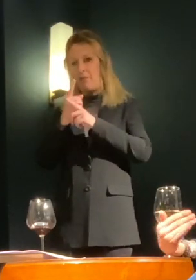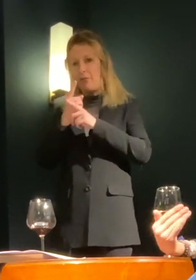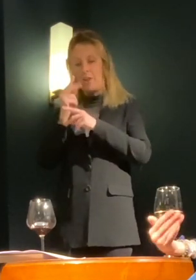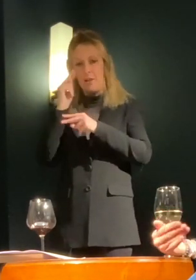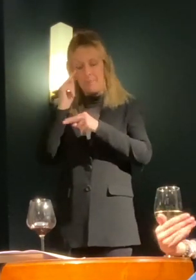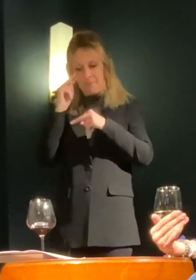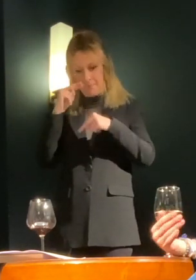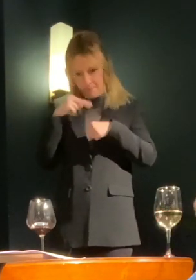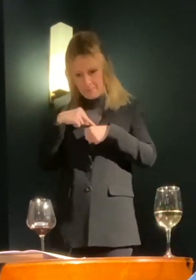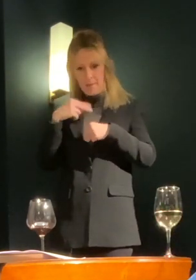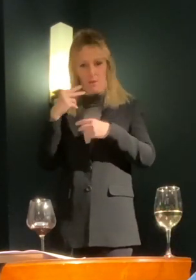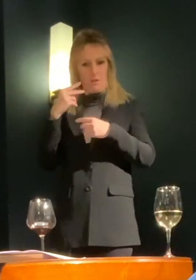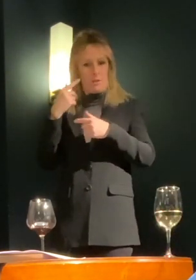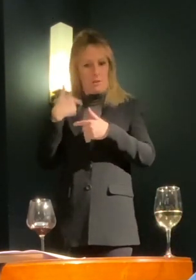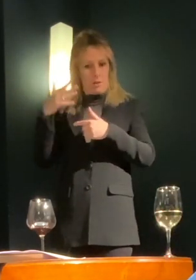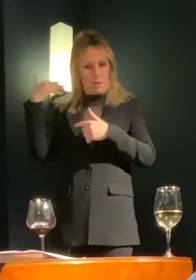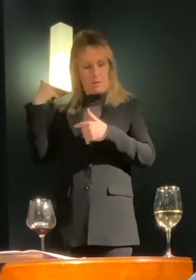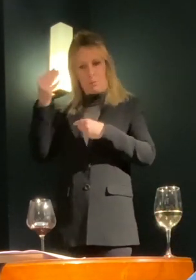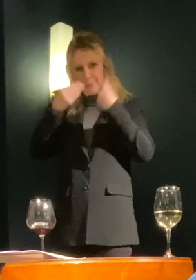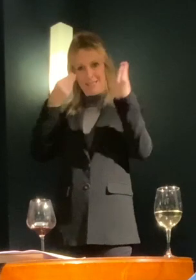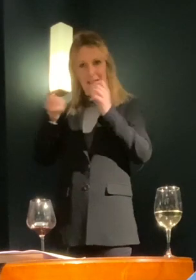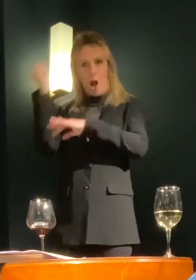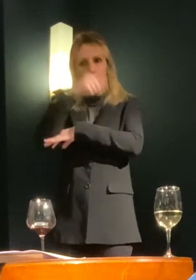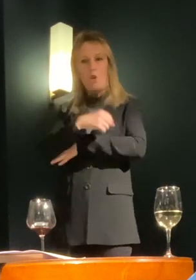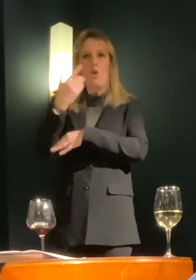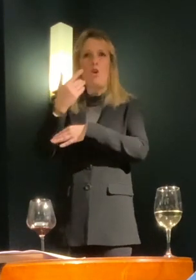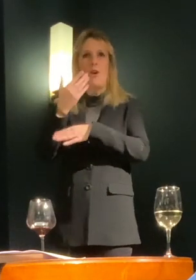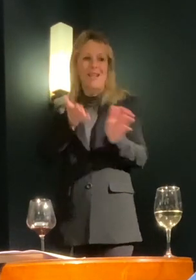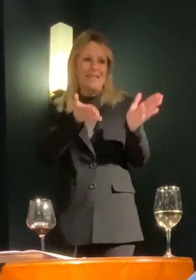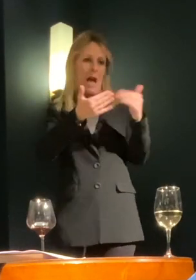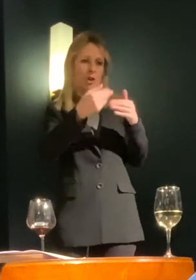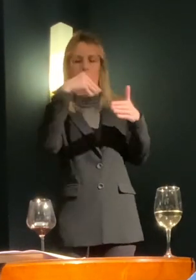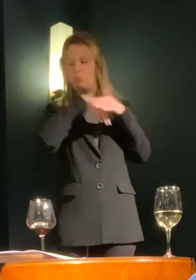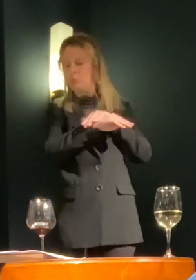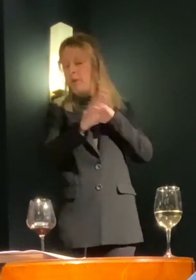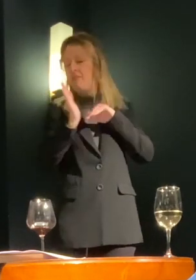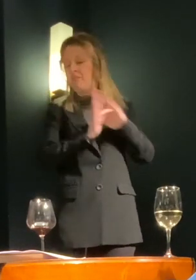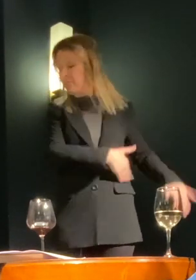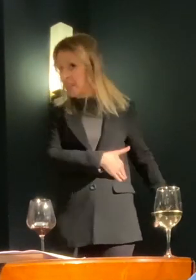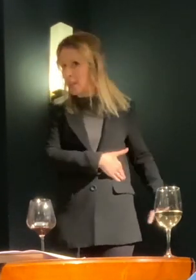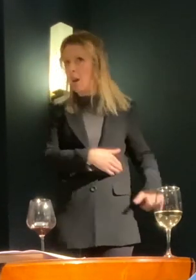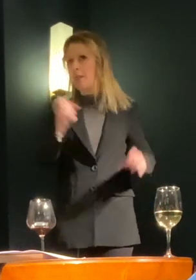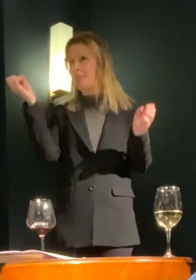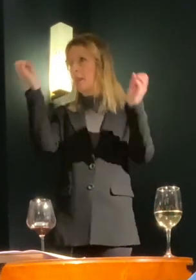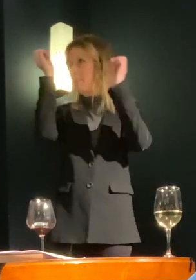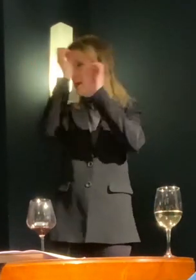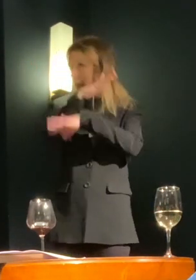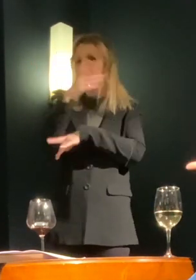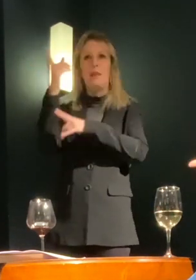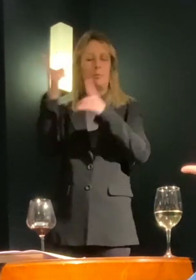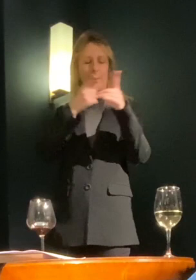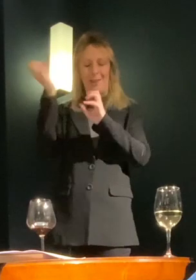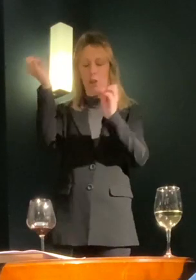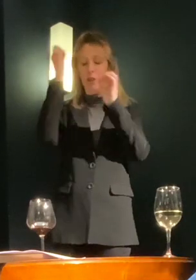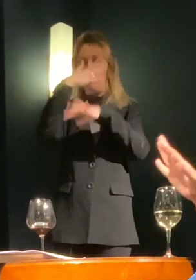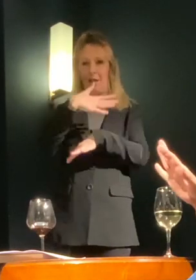stare lì e rimestare in cose che tu avevi messo in una scatola, sigillata, messa sotto al letto, messo un letto sopra il letto, dato fuoco